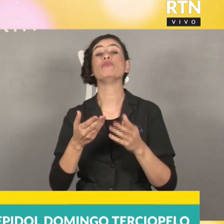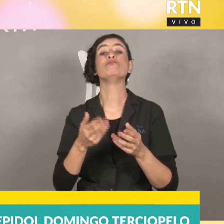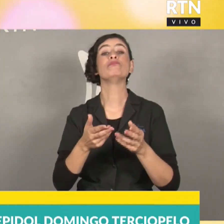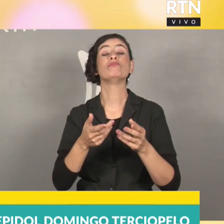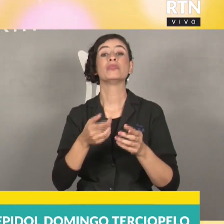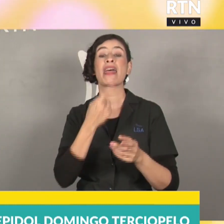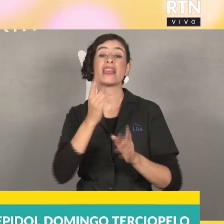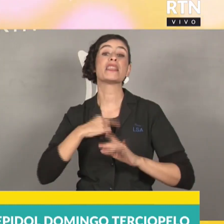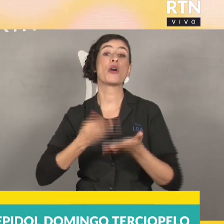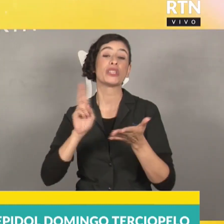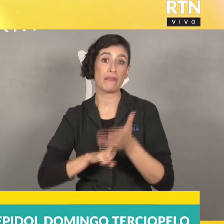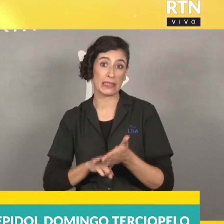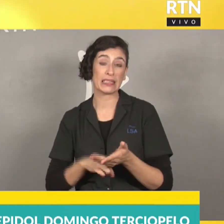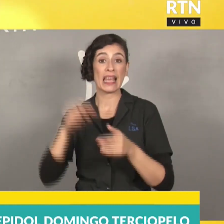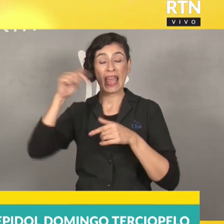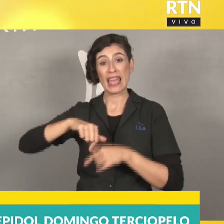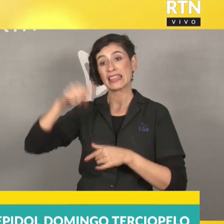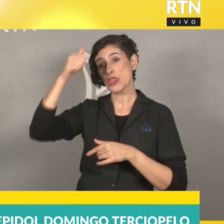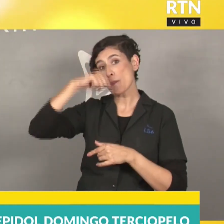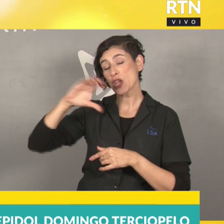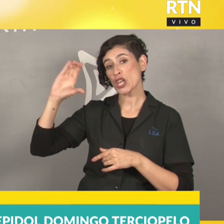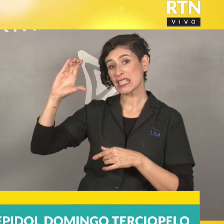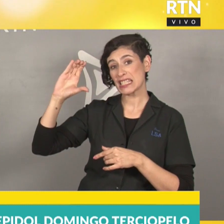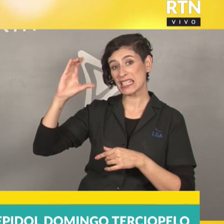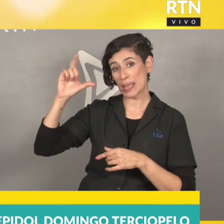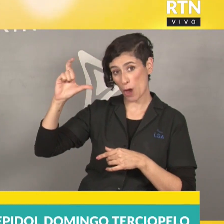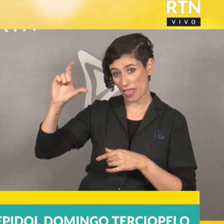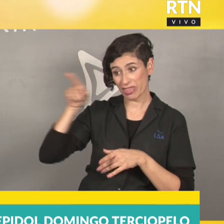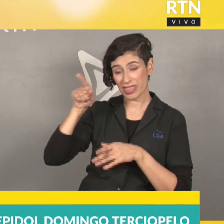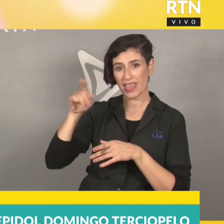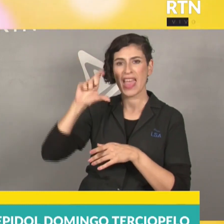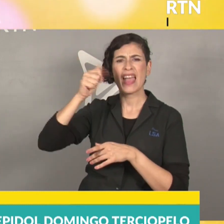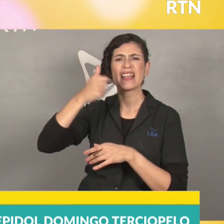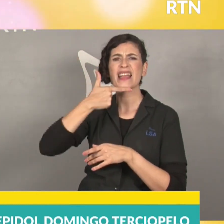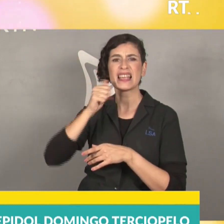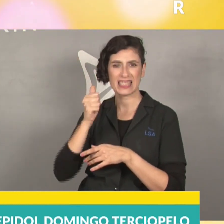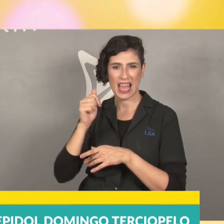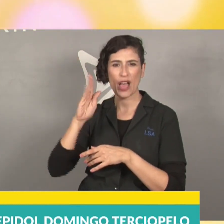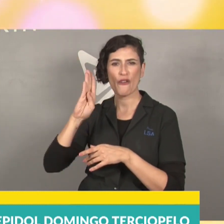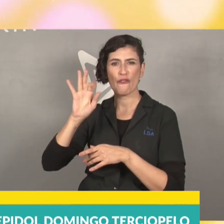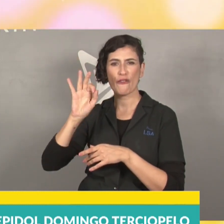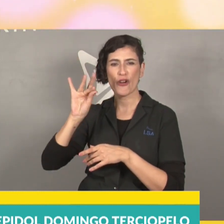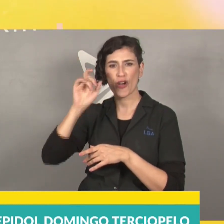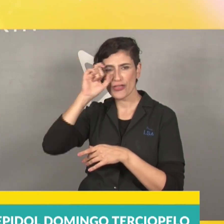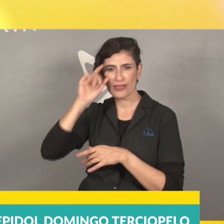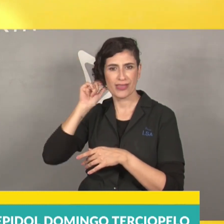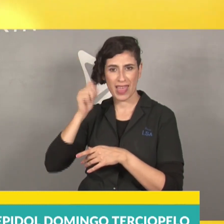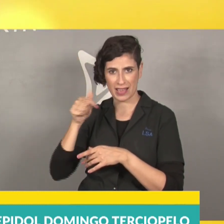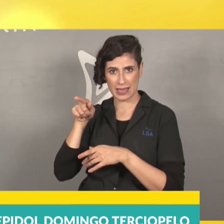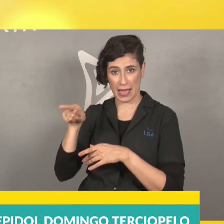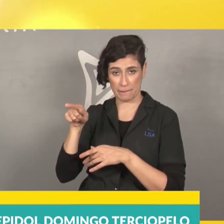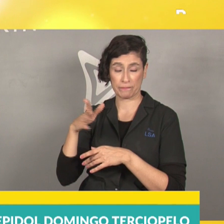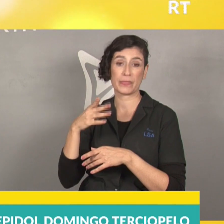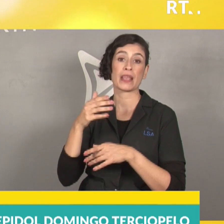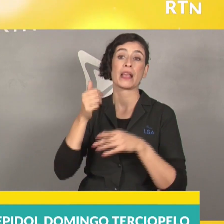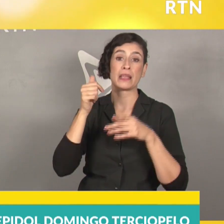En Casa de la Bodega, en Cipolletti, arranca la temporada del Domingo Terciopelo. Bien. Pero ya Artepidol está trabajando todos los martes en la Sala